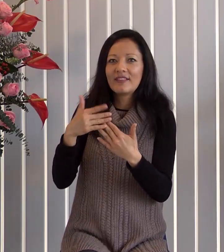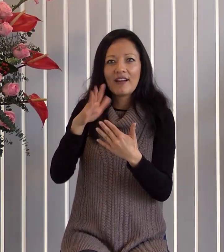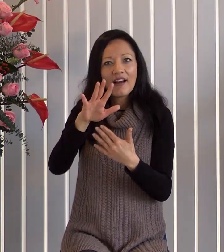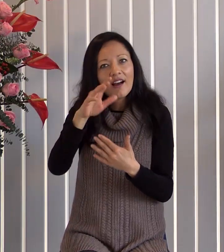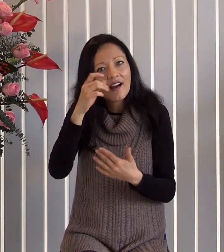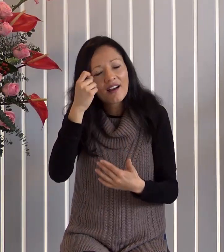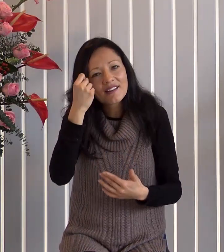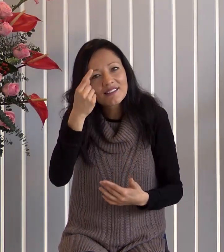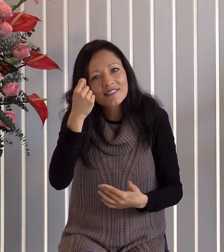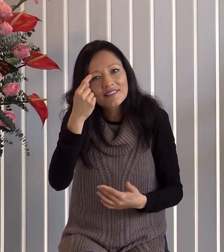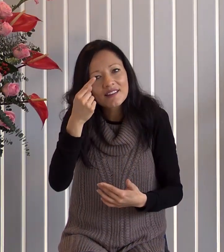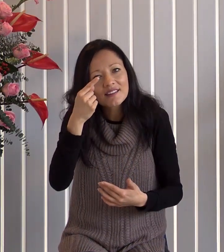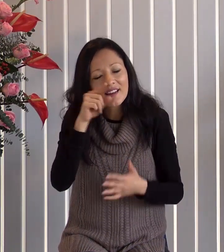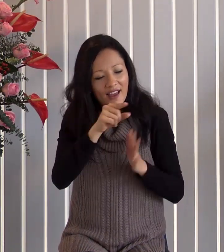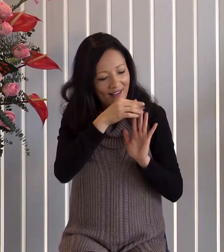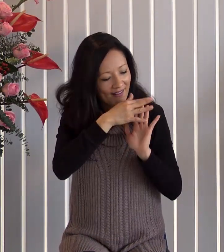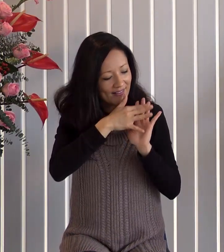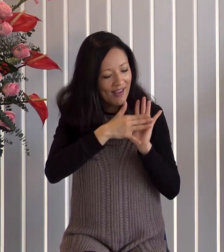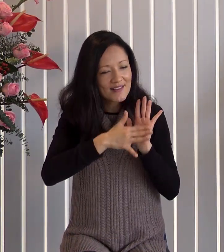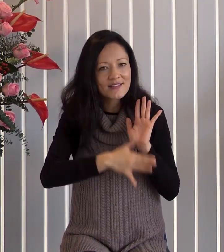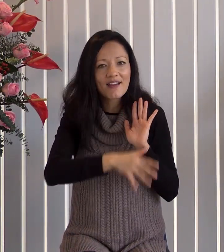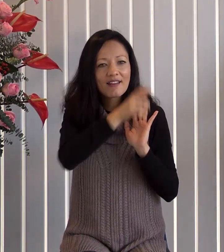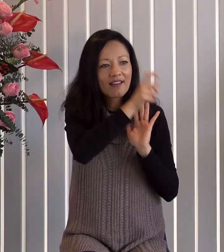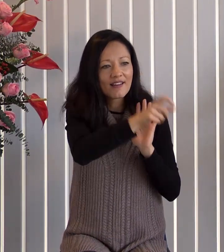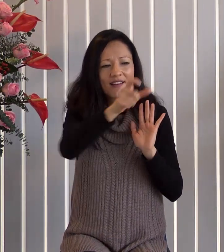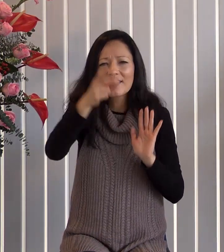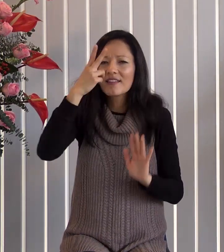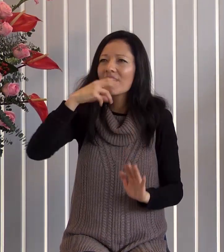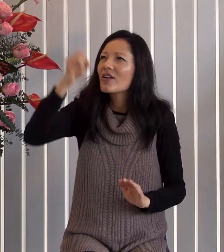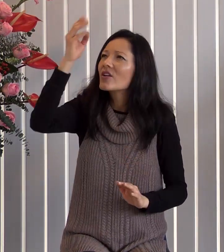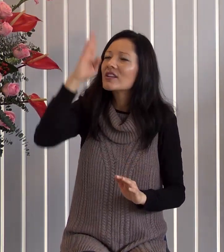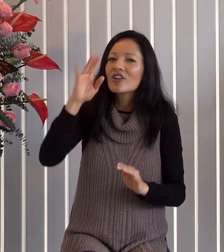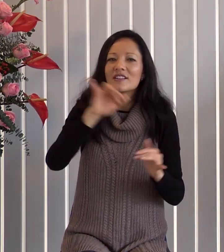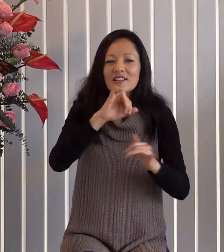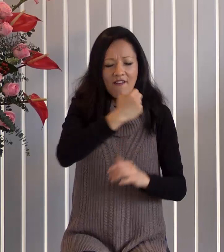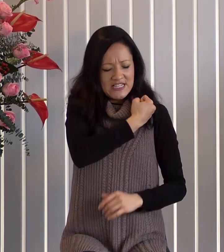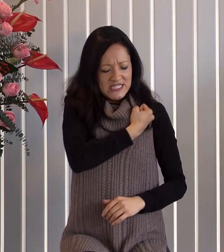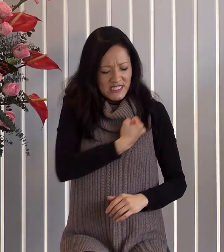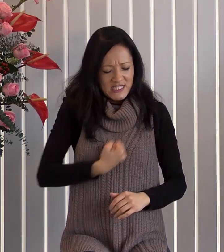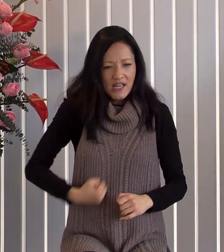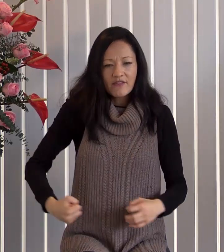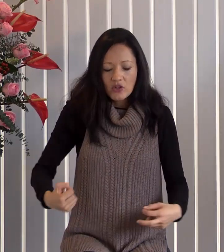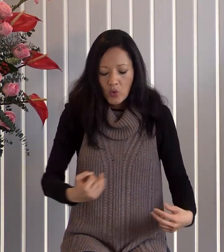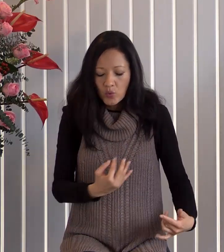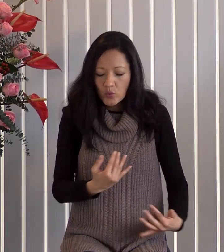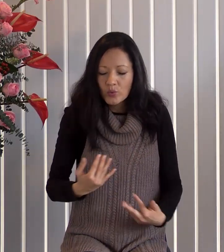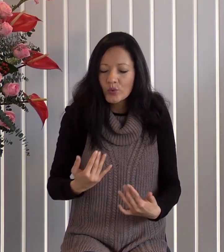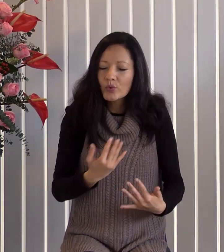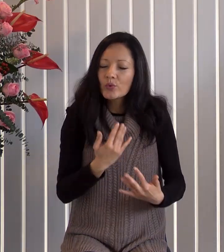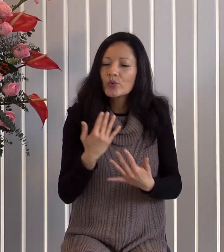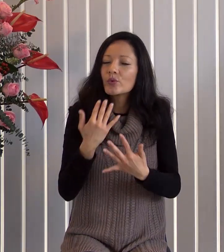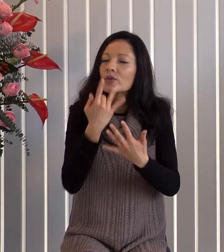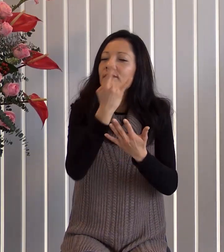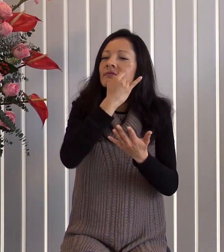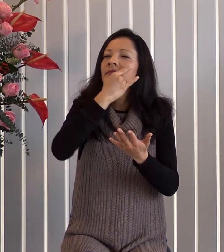¿Entiende que la sangre de los santos es libación delante de